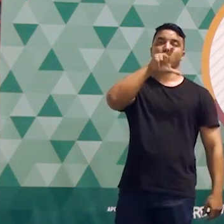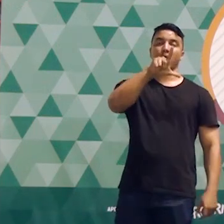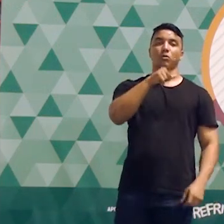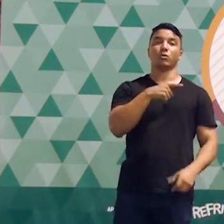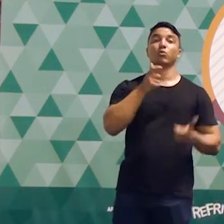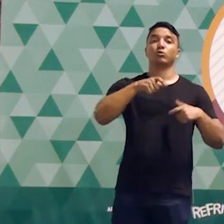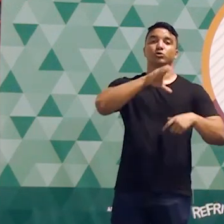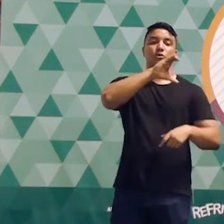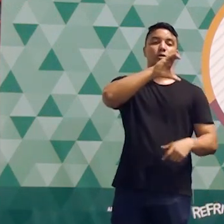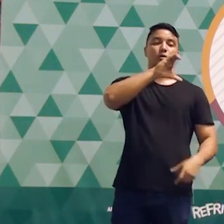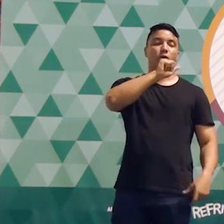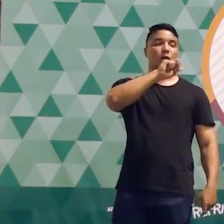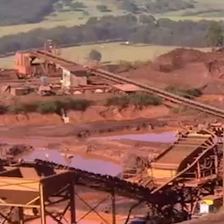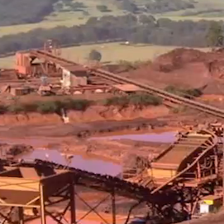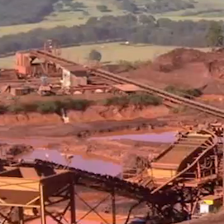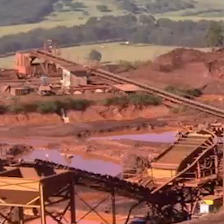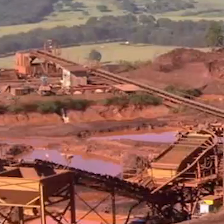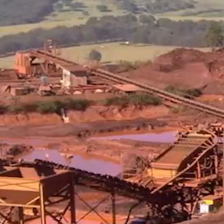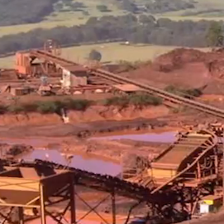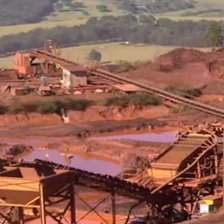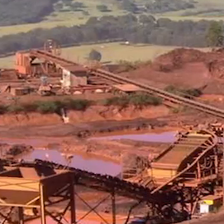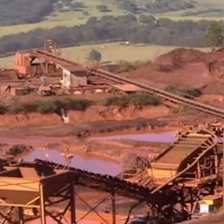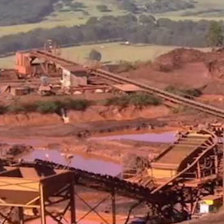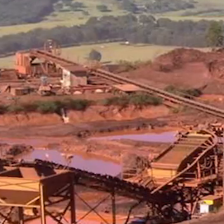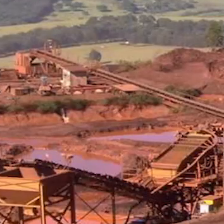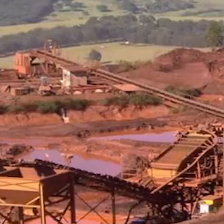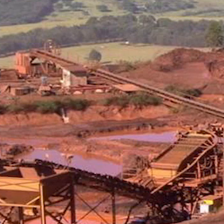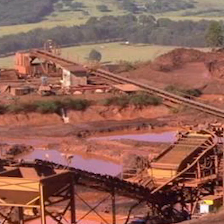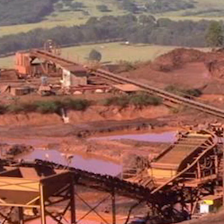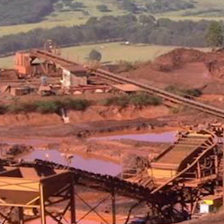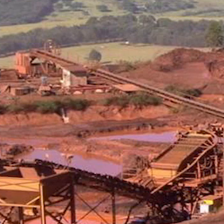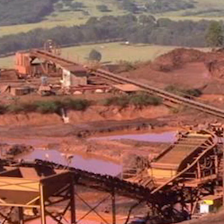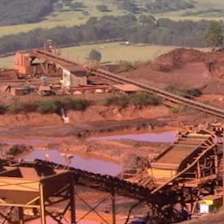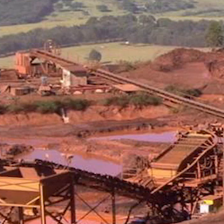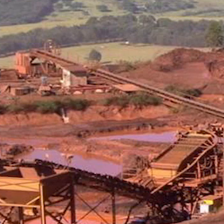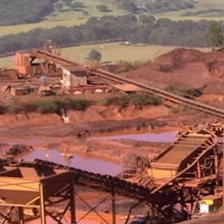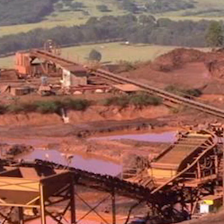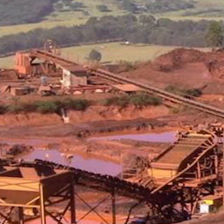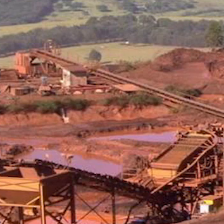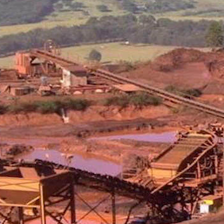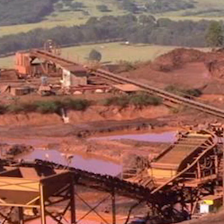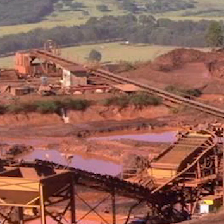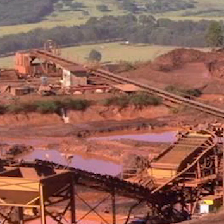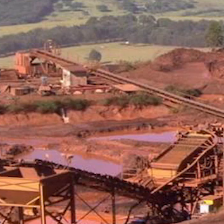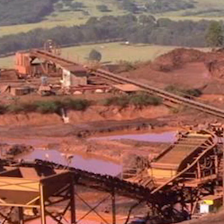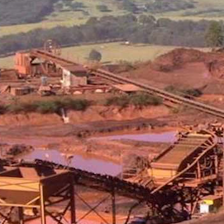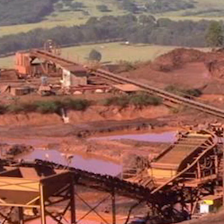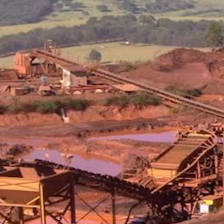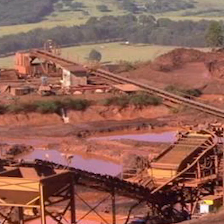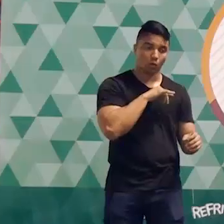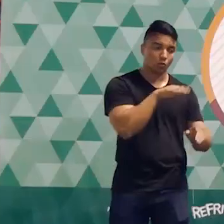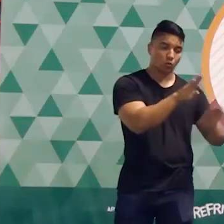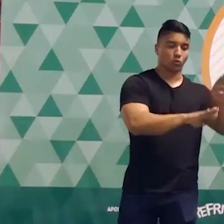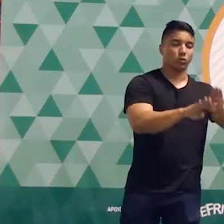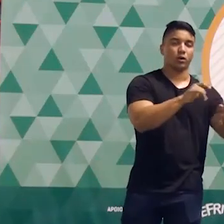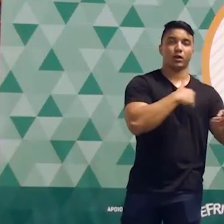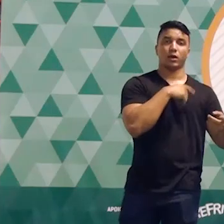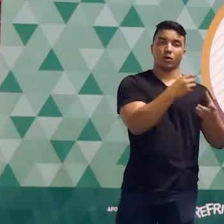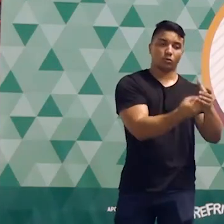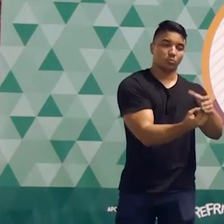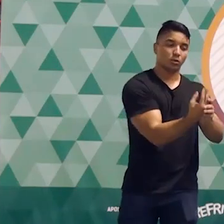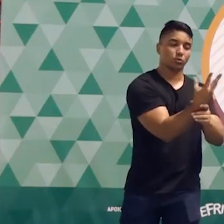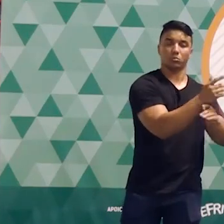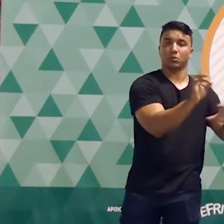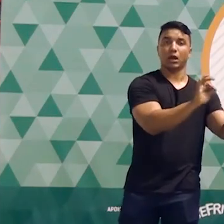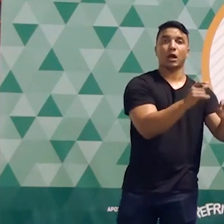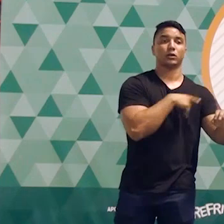lá em Carajás. Pronto, extrativismo mineral. Você não produziu aquilo, tu não plantou, tu não criou, aquilo